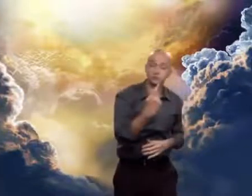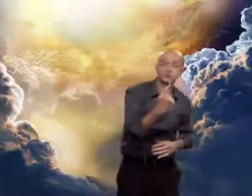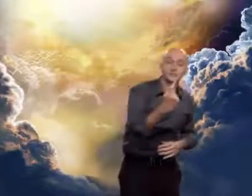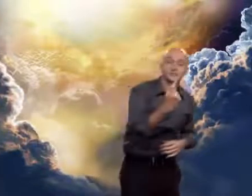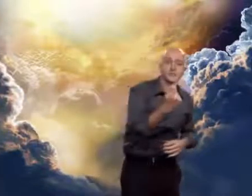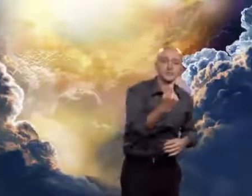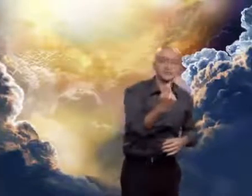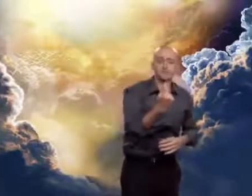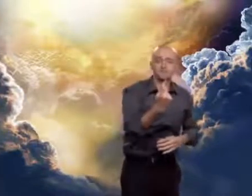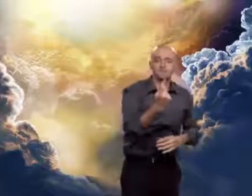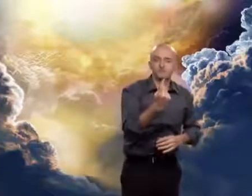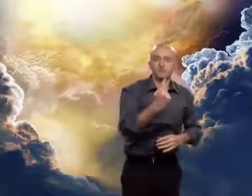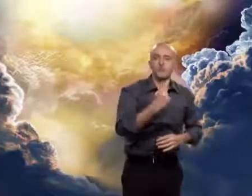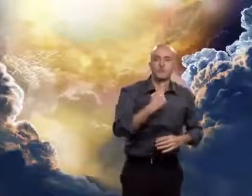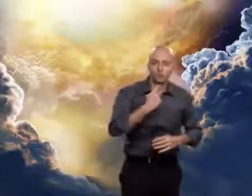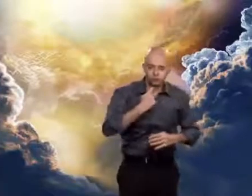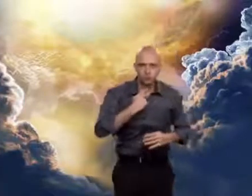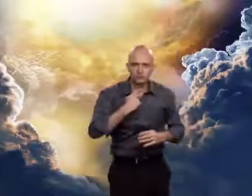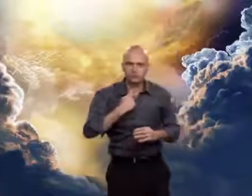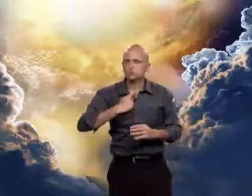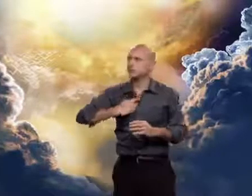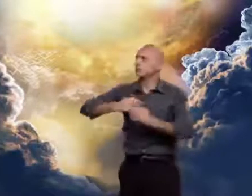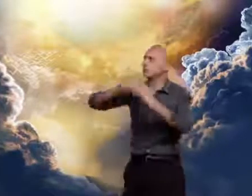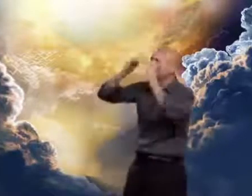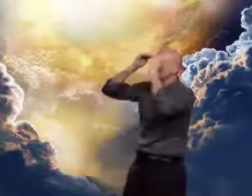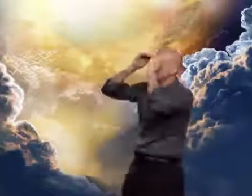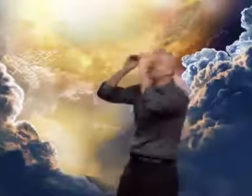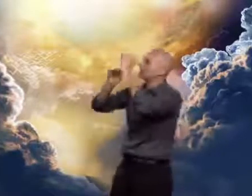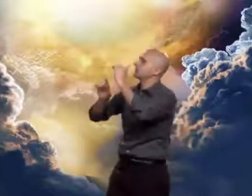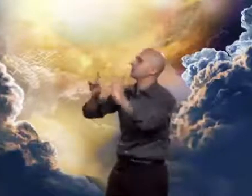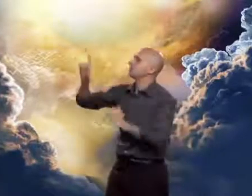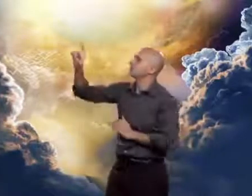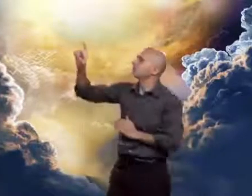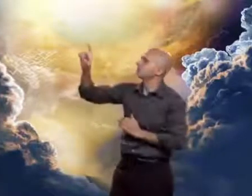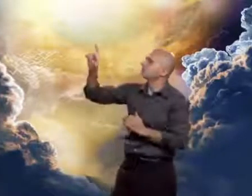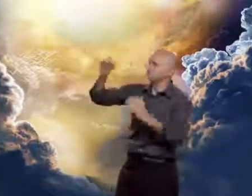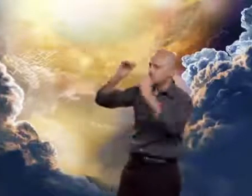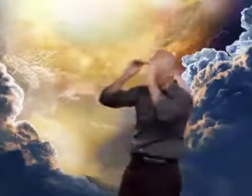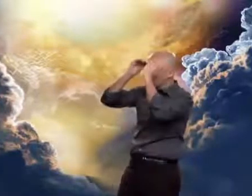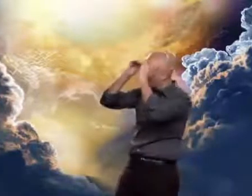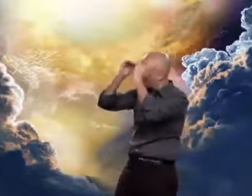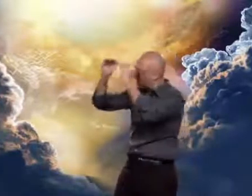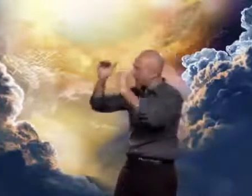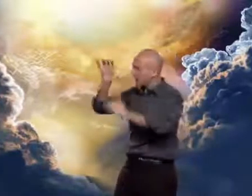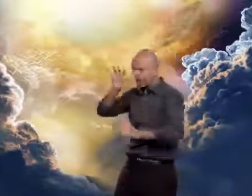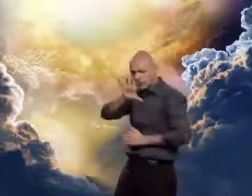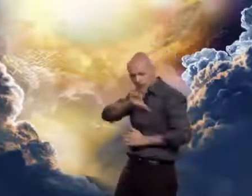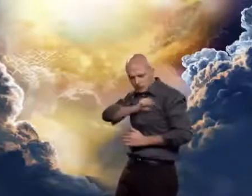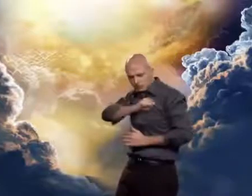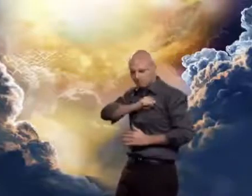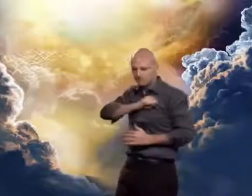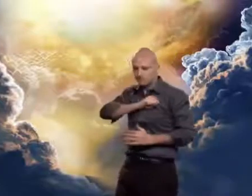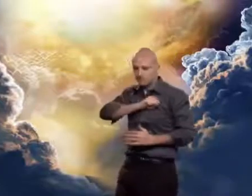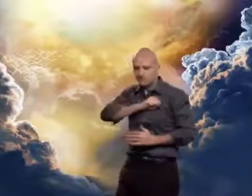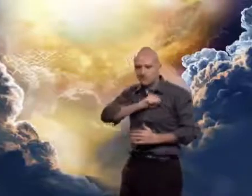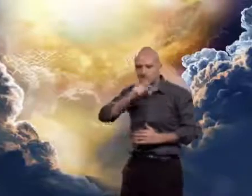seus deuses e aos mortos em favor dos vivos, respondam: à lei e aos mandamentos. Se eles não falarem